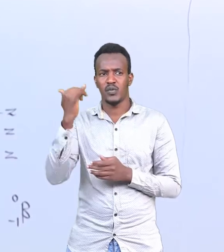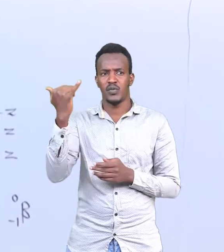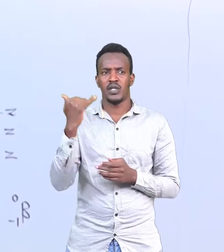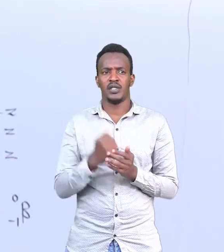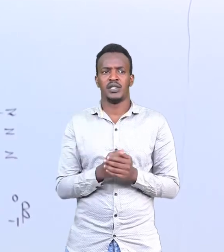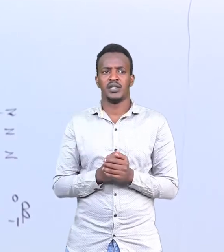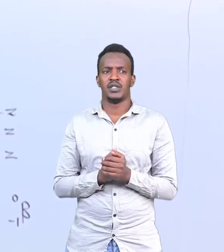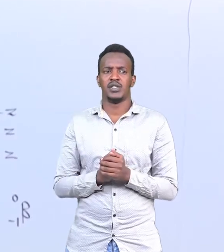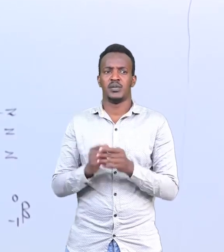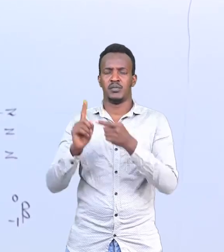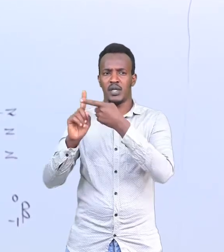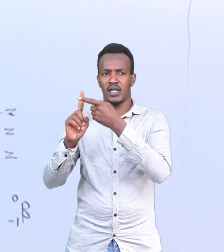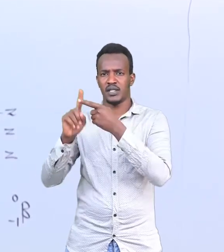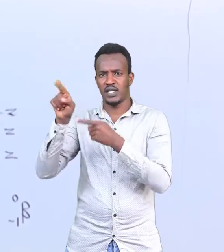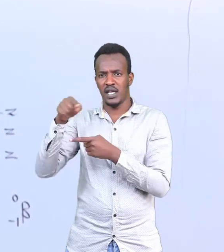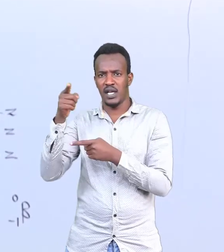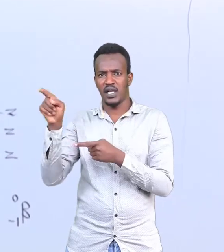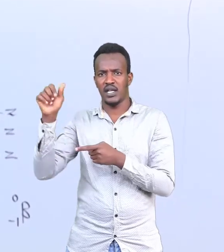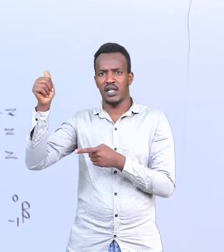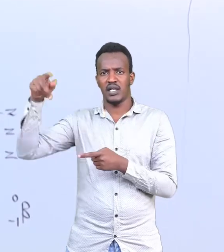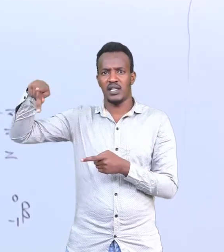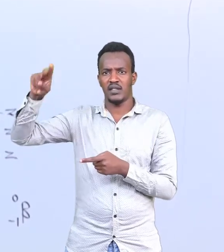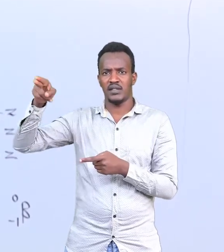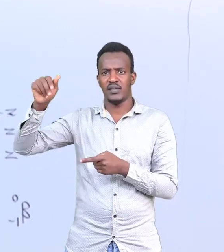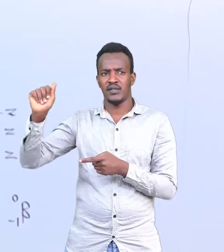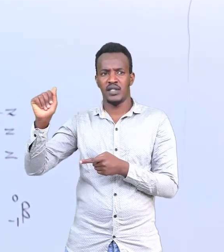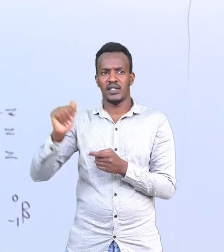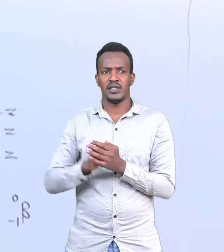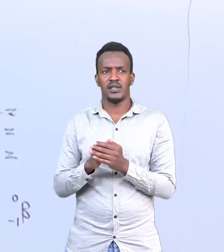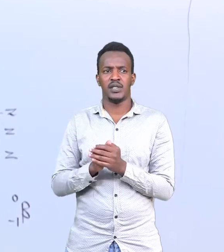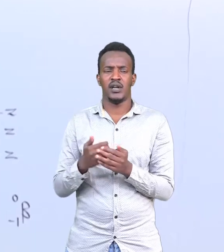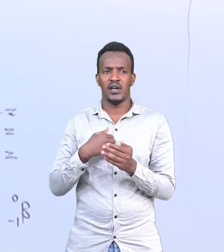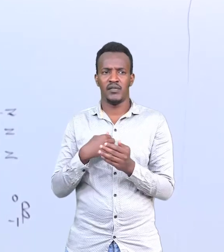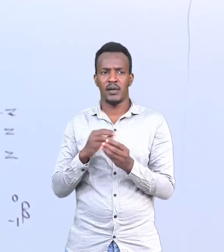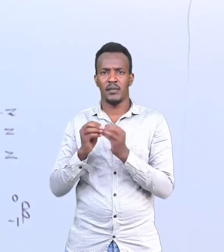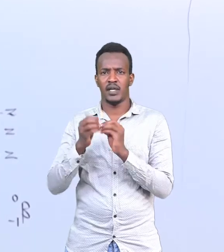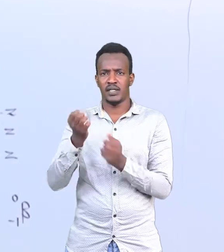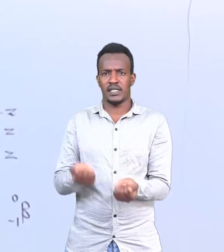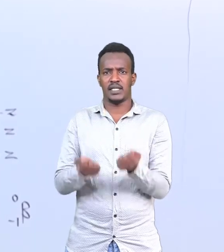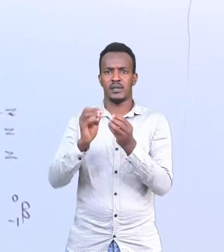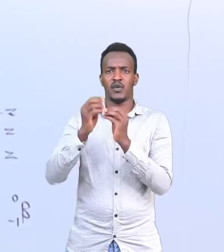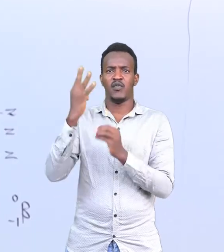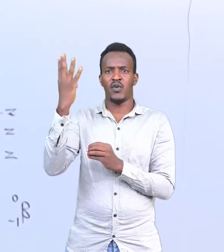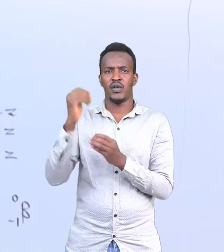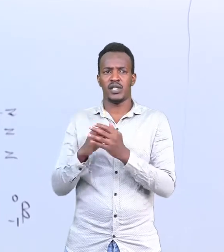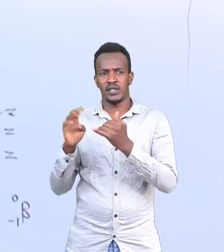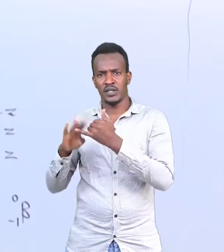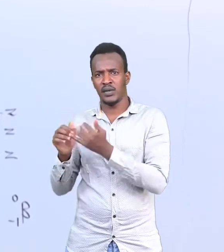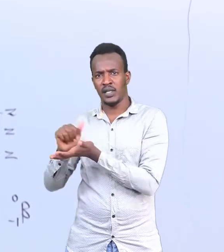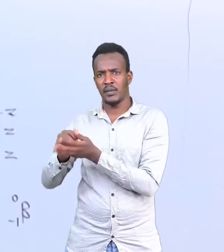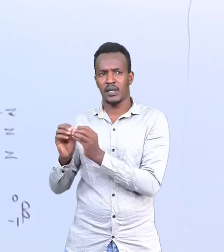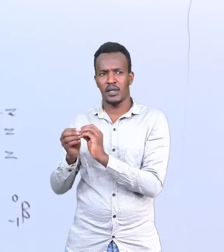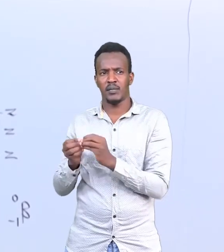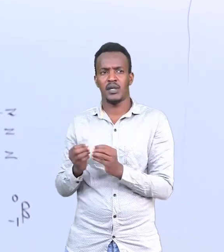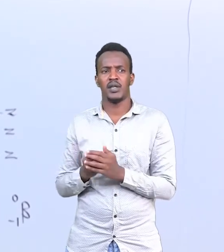iyo alpha particle alphadu waxay lahayd mass number 4 ah iyo atomic number markaas ah 2 element-kan cusub ee dhexe markaas halkan ku yaala